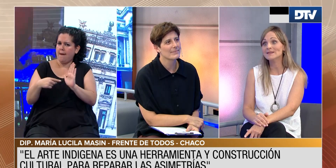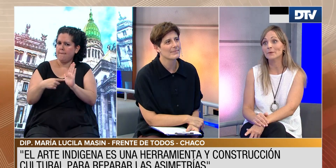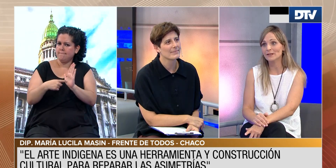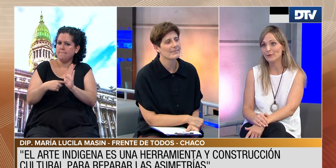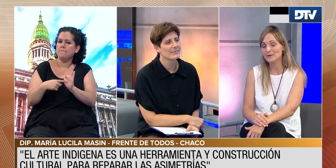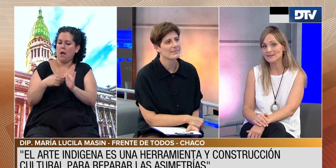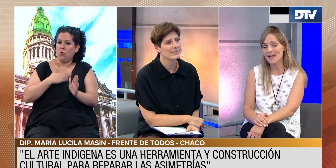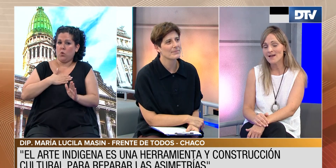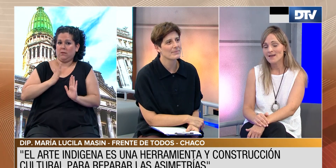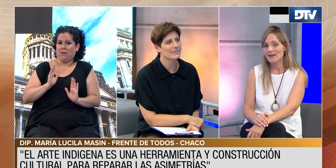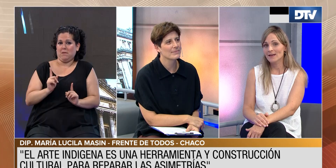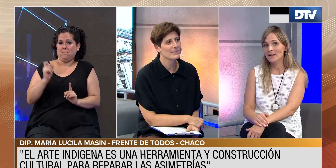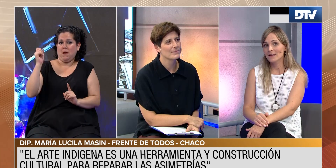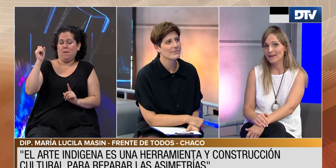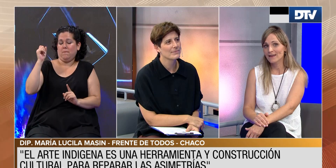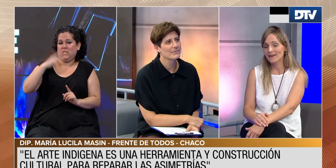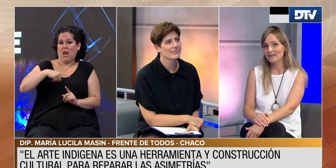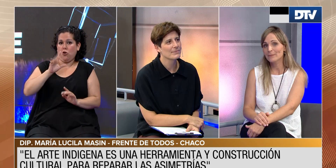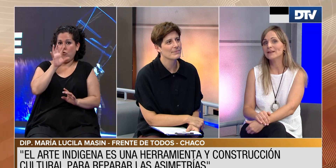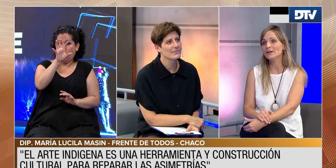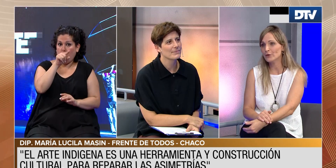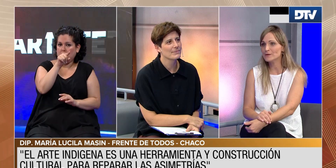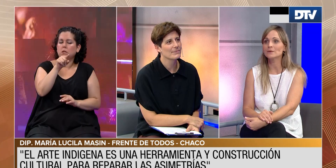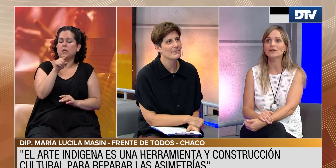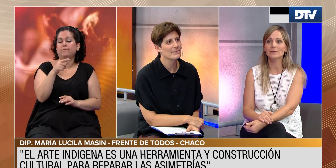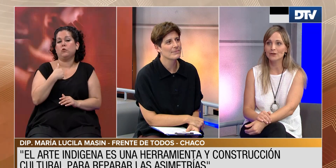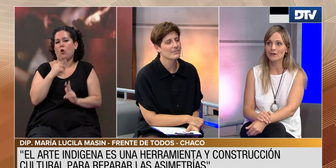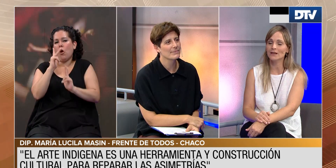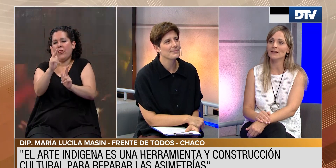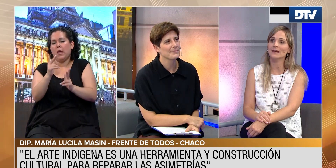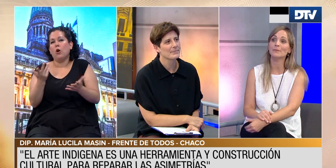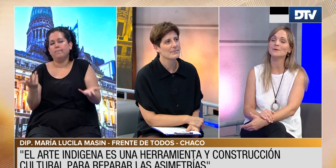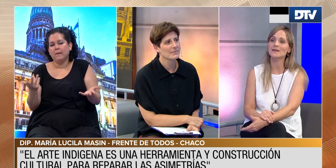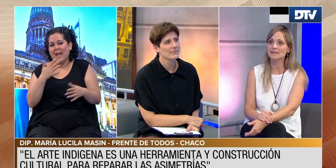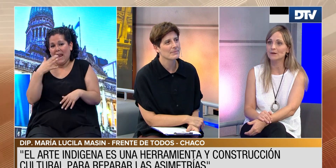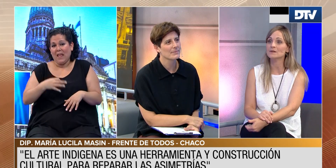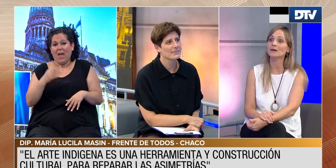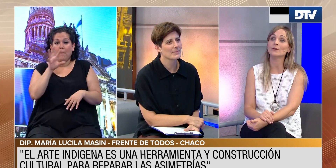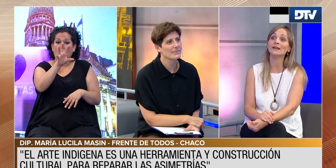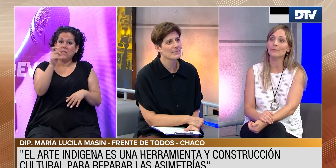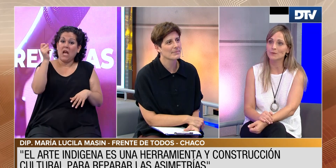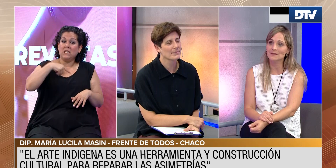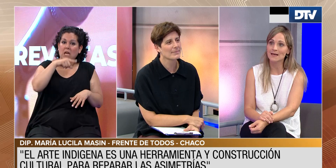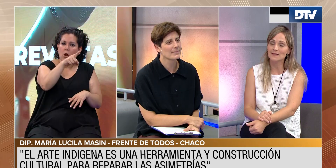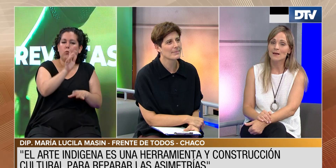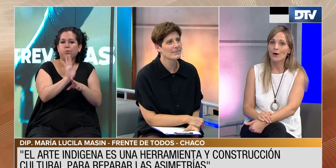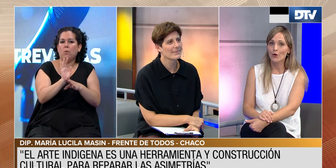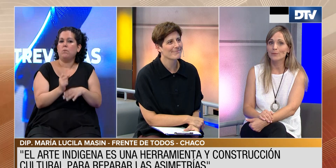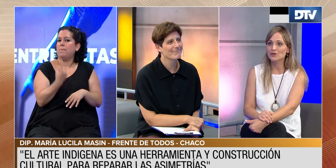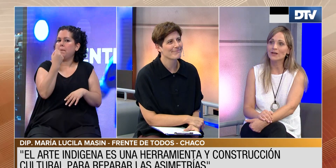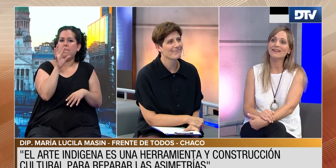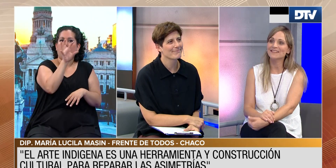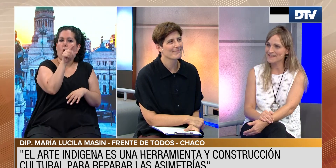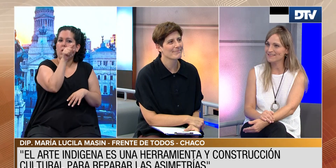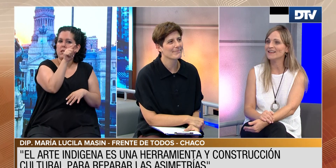la provincia, en nuestra provincia, que también, digo, no es un dato menor que la provincia del Chaco sea una de las provincias